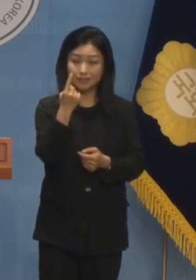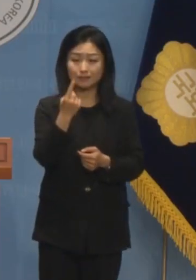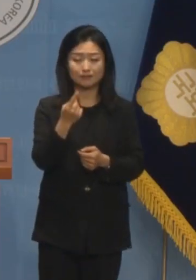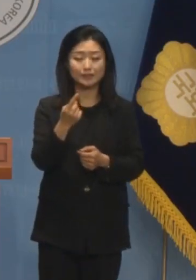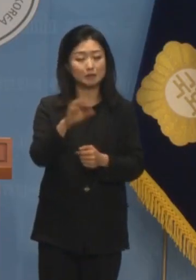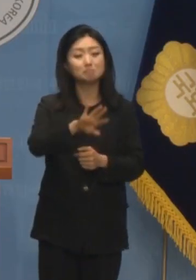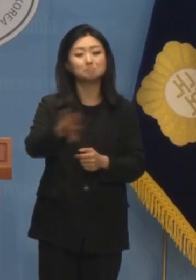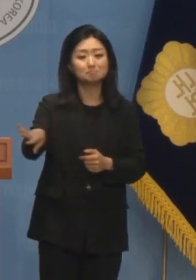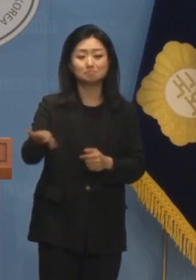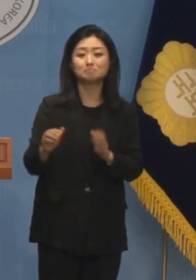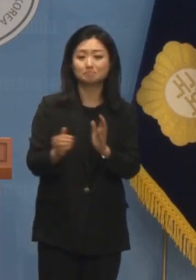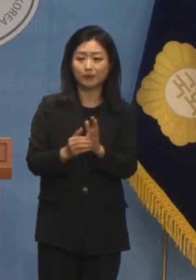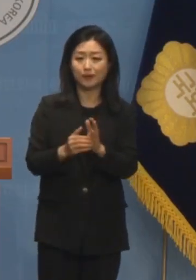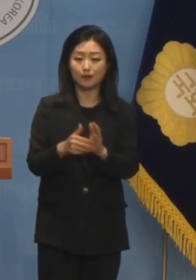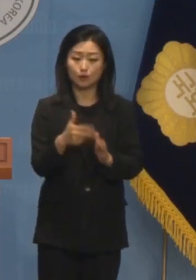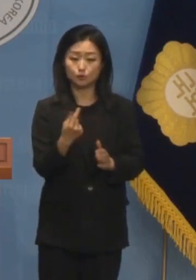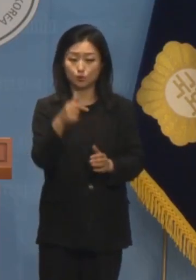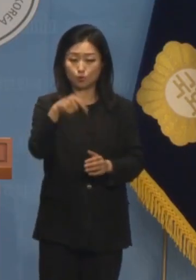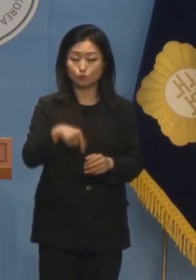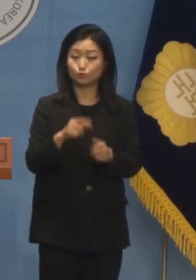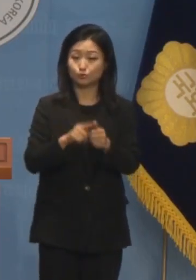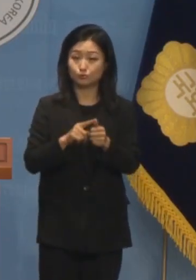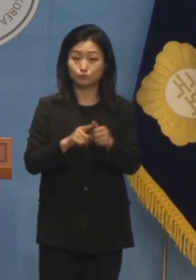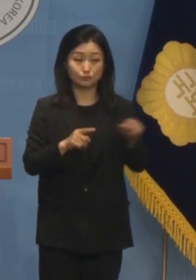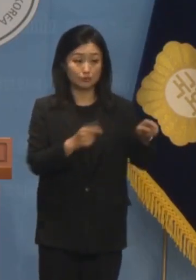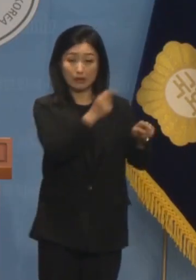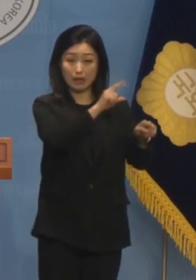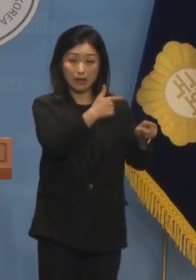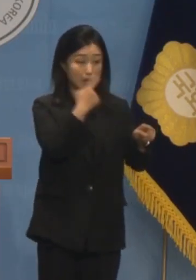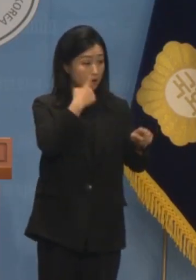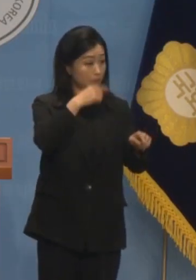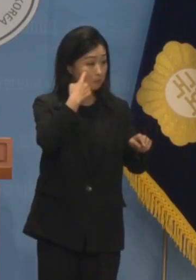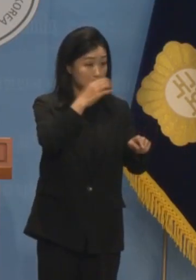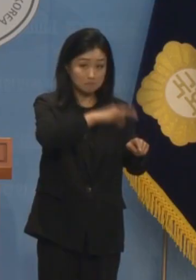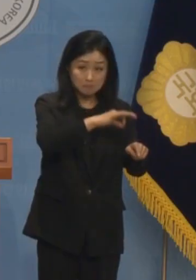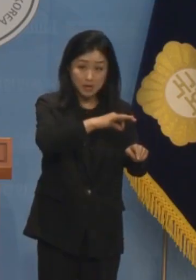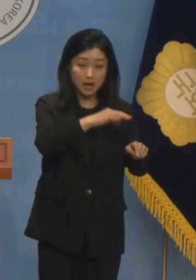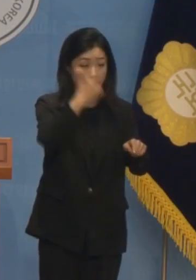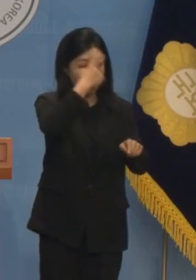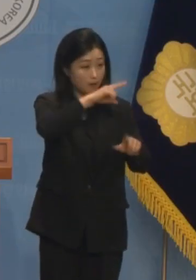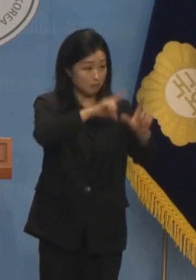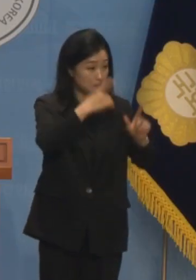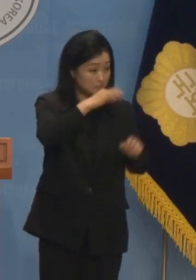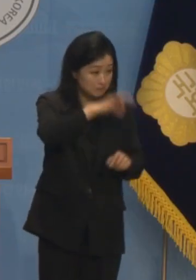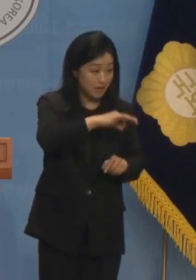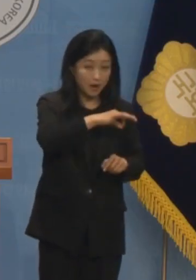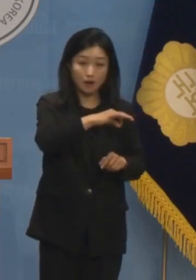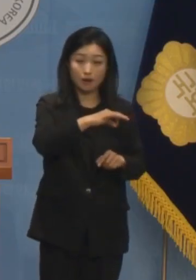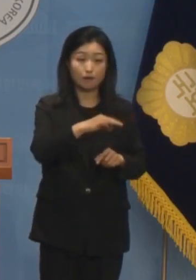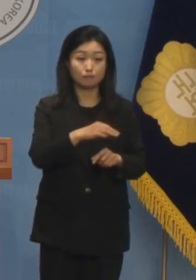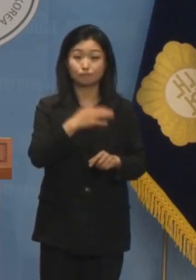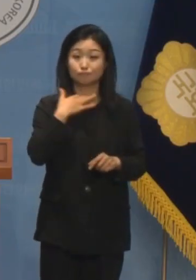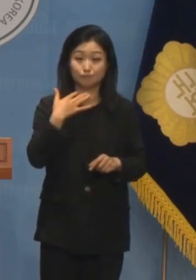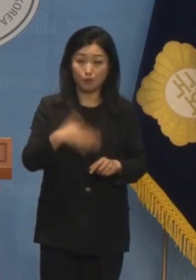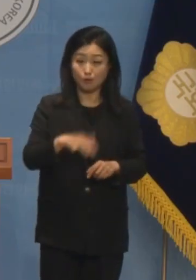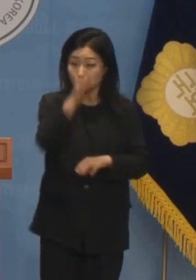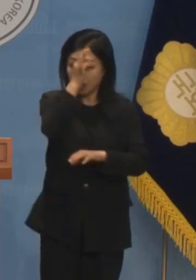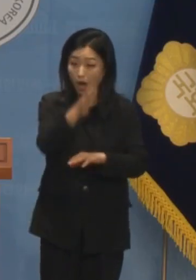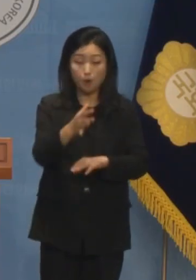치겠습니다. 조국 대표는 한 대표의 외모를 비하하거나 인격을 모독한 적이 없으니 사과할 이유도